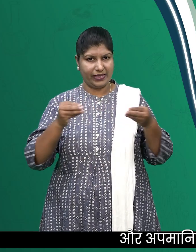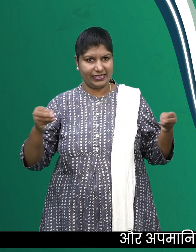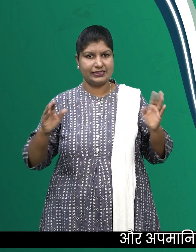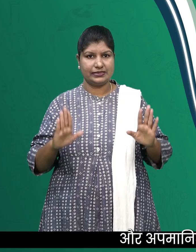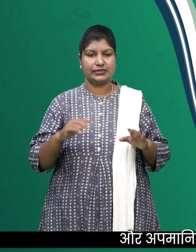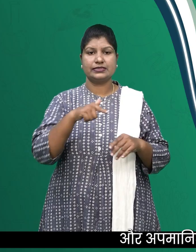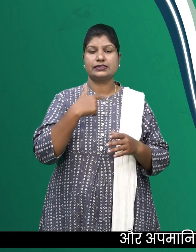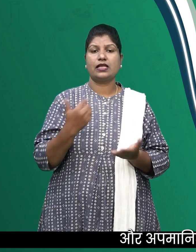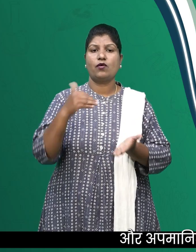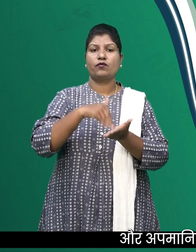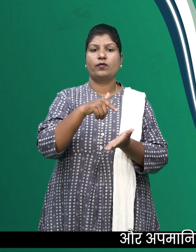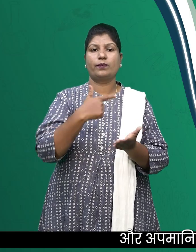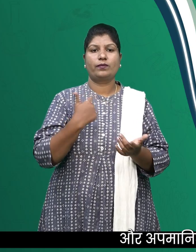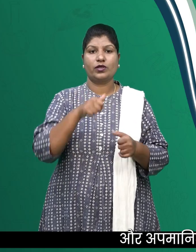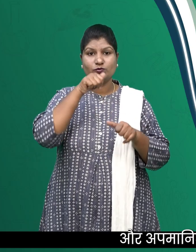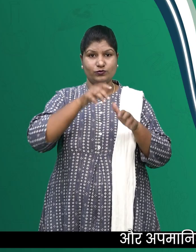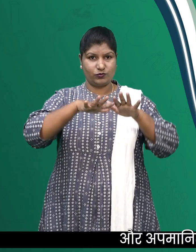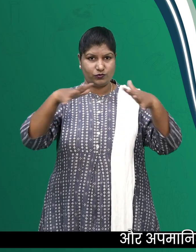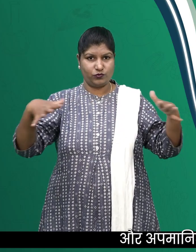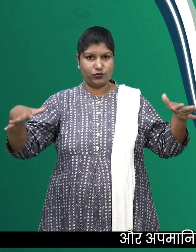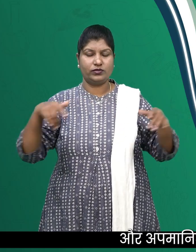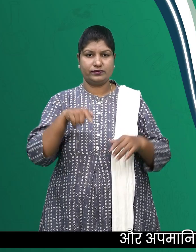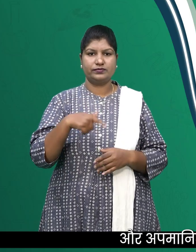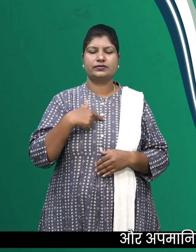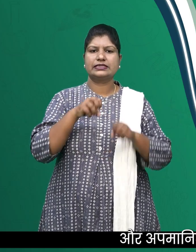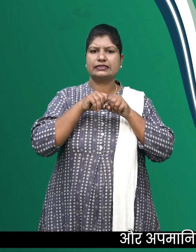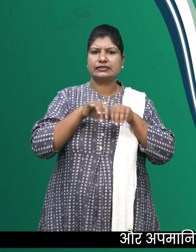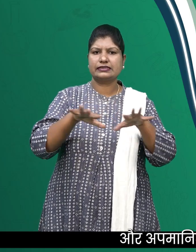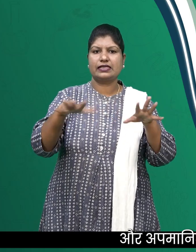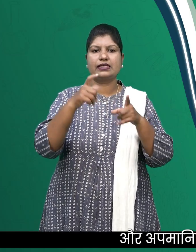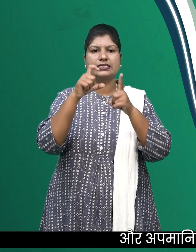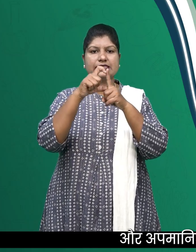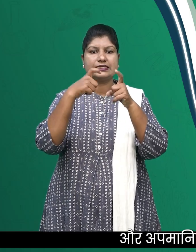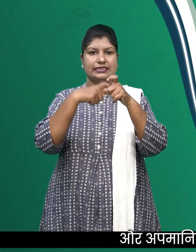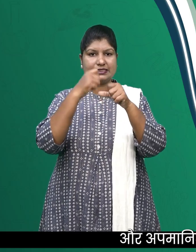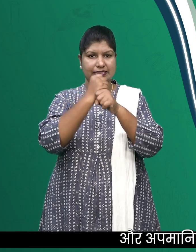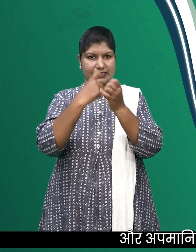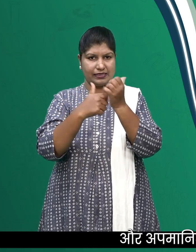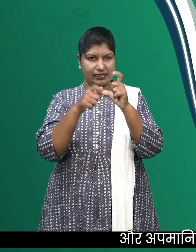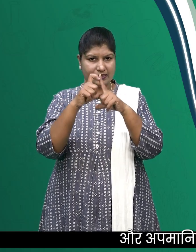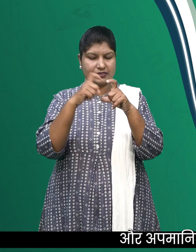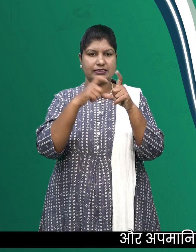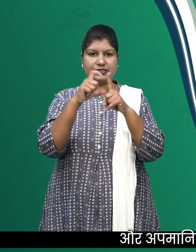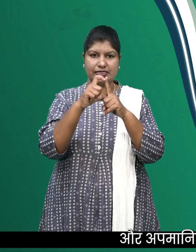और अपमानित पदार्थों को मुक्त करना जारी रखा।